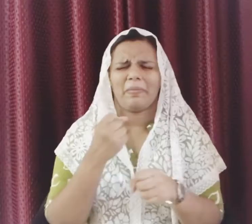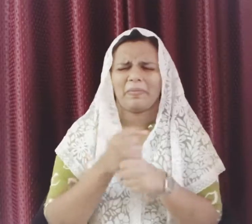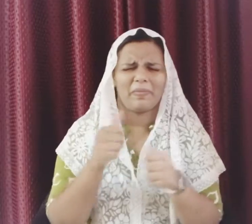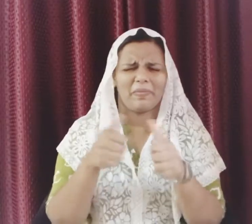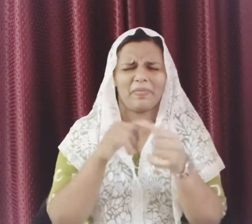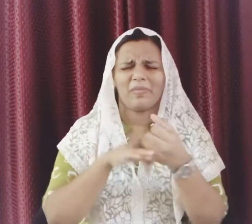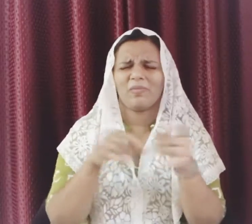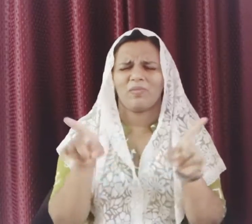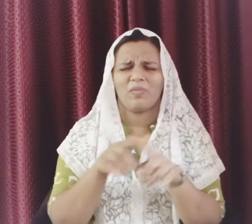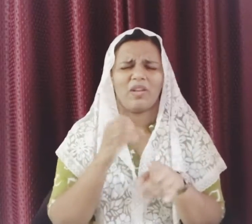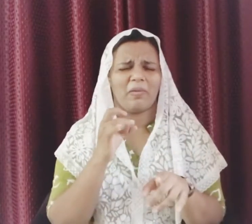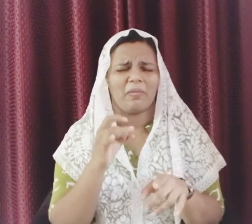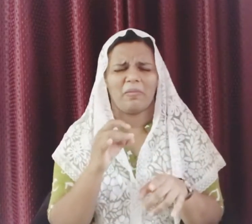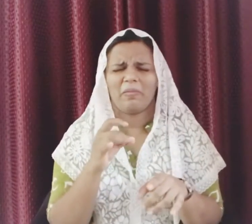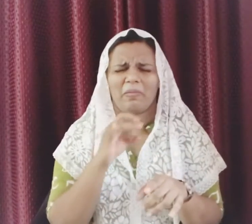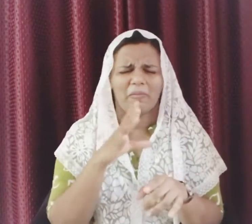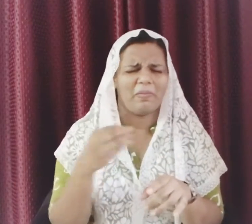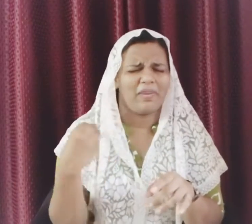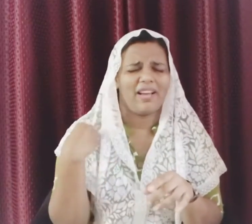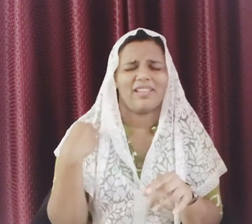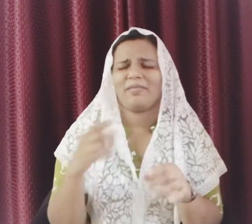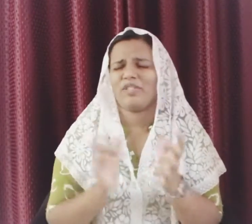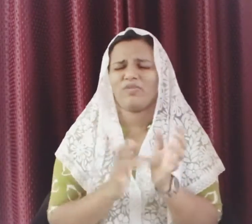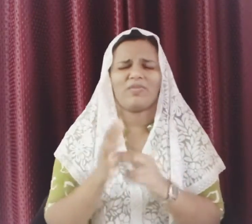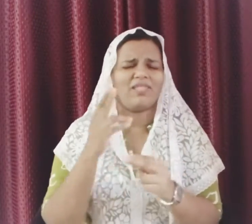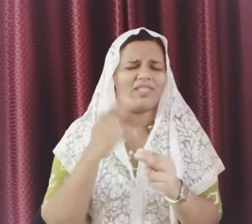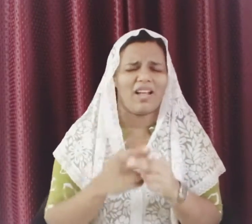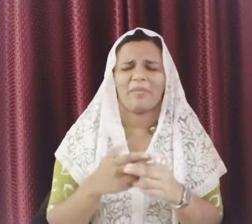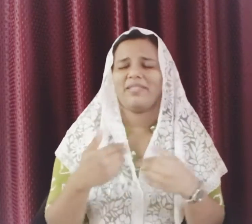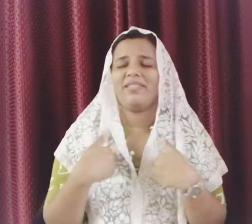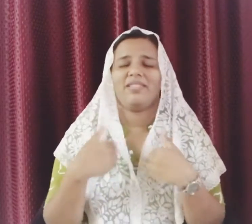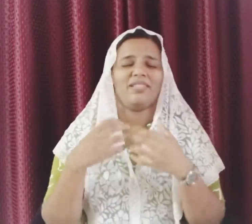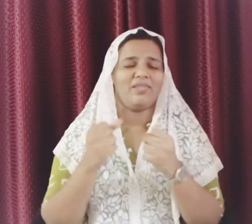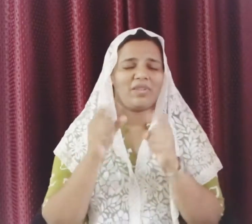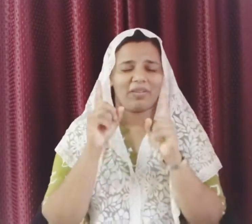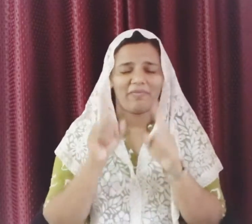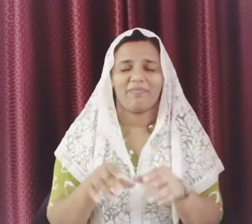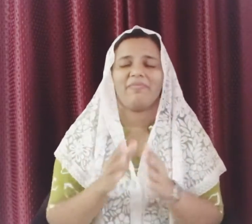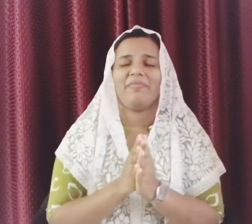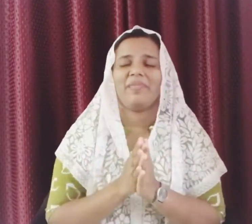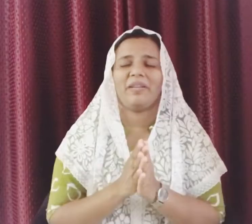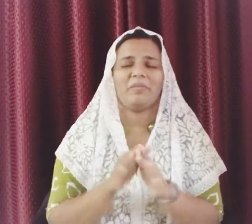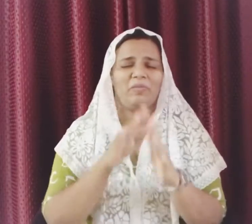ഇന്ന് പകൽക്കാലം യേശു ക്രിസ്തുവിൻ്റെ നാമത്തിൽ അവർ സൗഖ്യമാകട്ടെ. യേശു ക്രിസ്തുവിൻ്റെ നാമത്തിൽ പരിപൂർണ്ണ